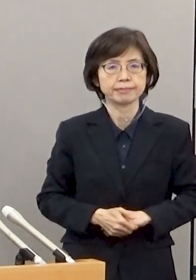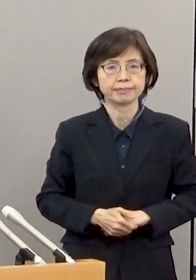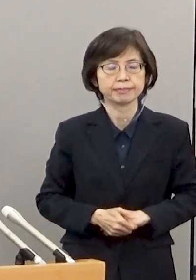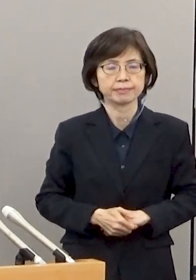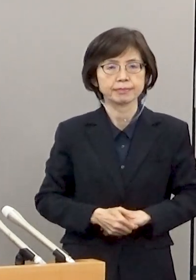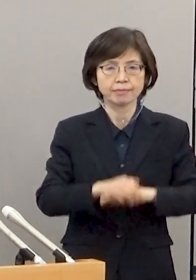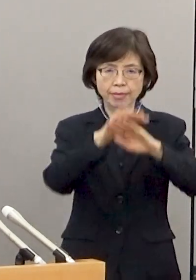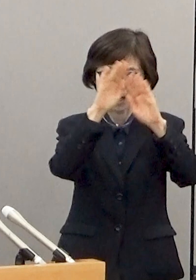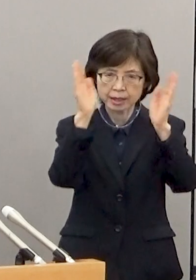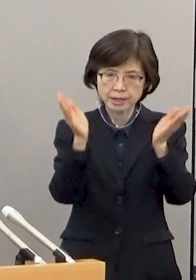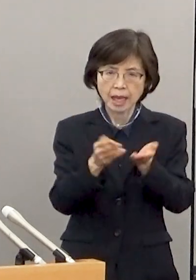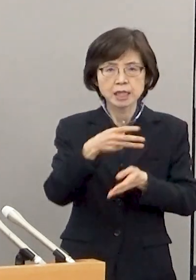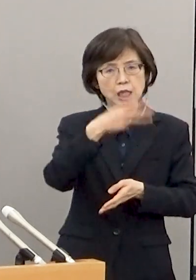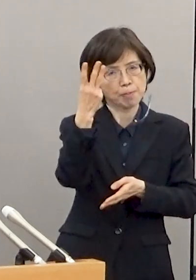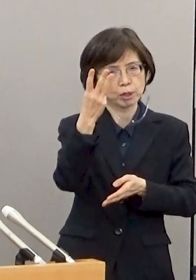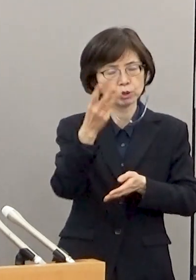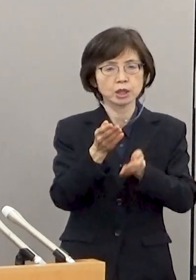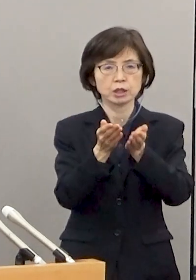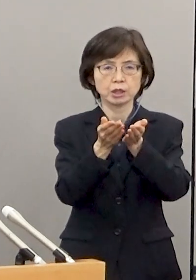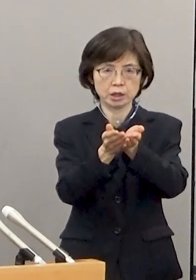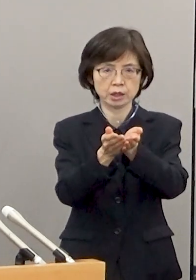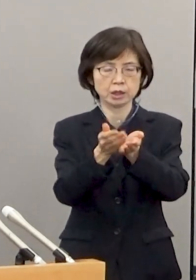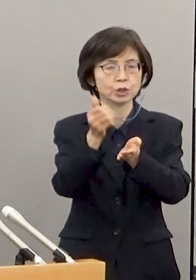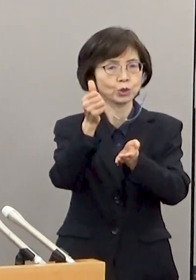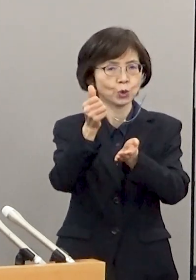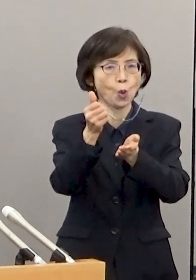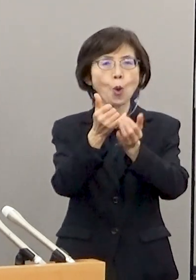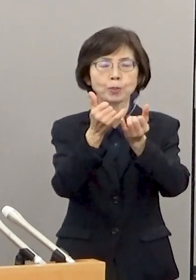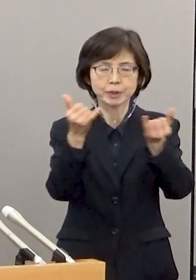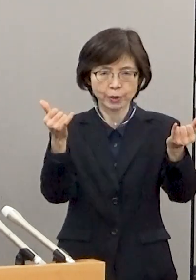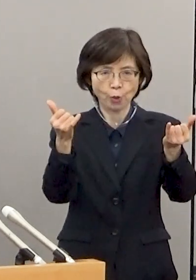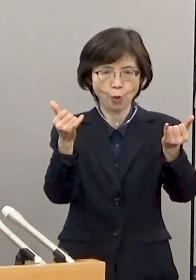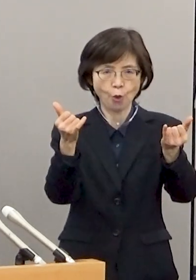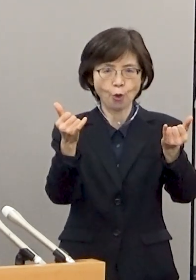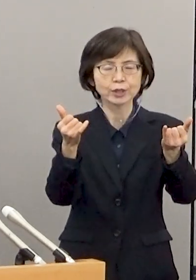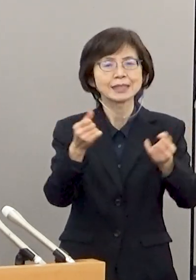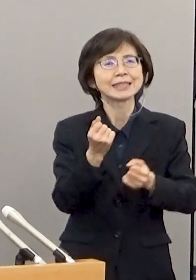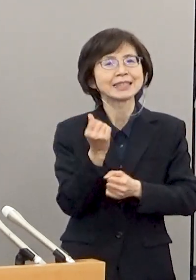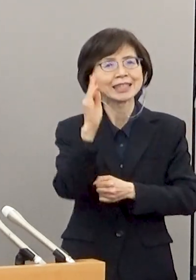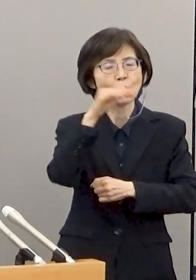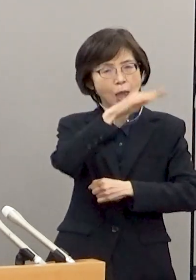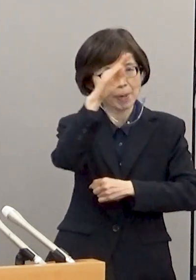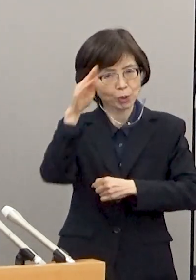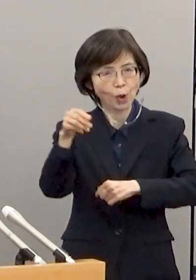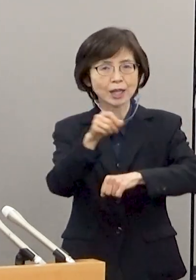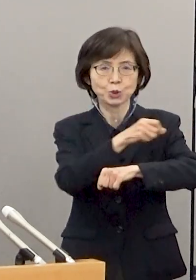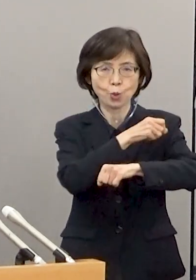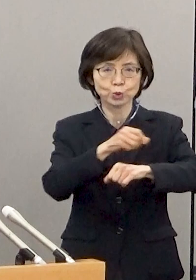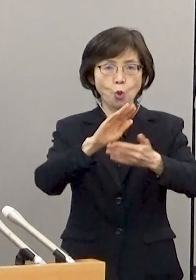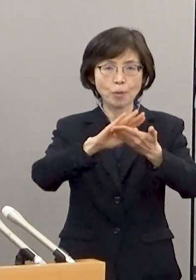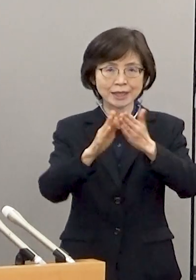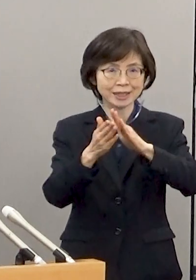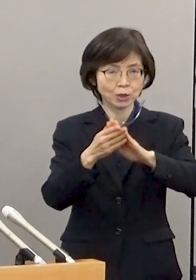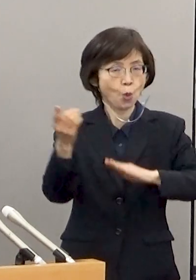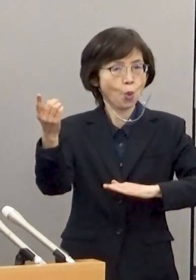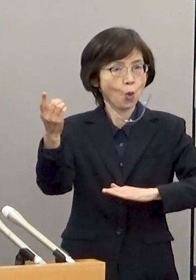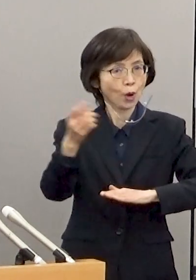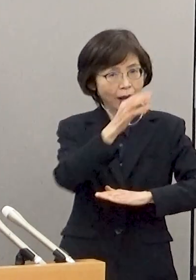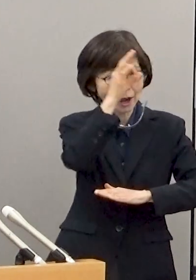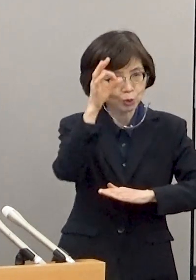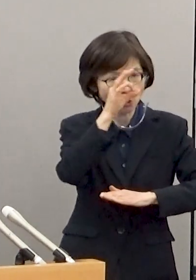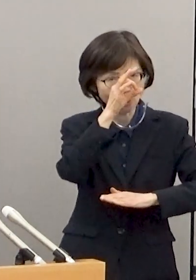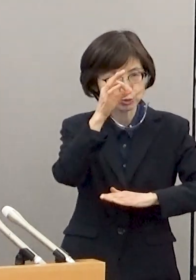約300名の乗客船は日の山や調布城下町を訪れる予定と聞いております